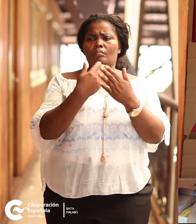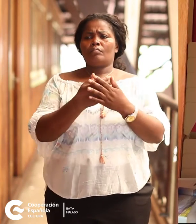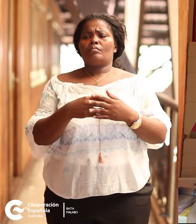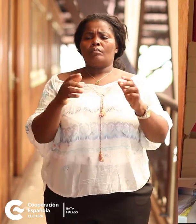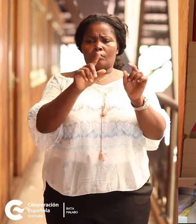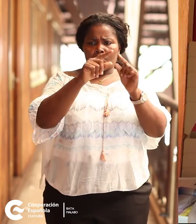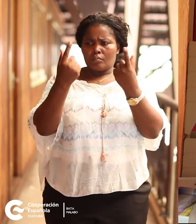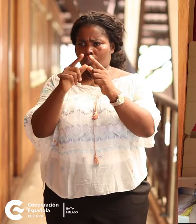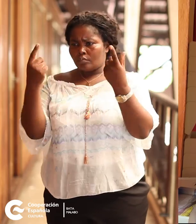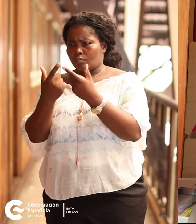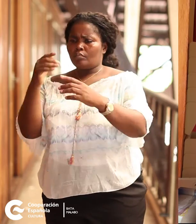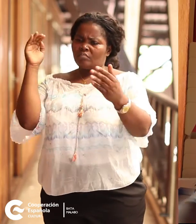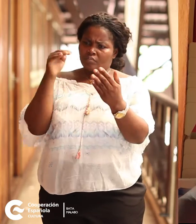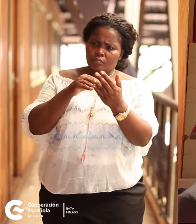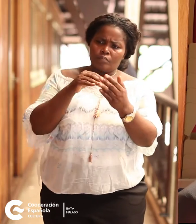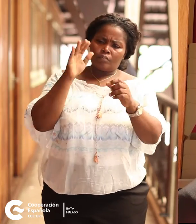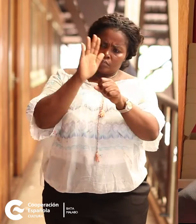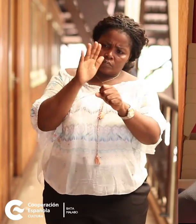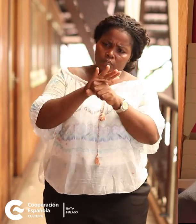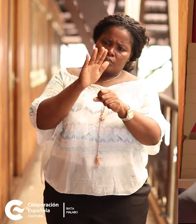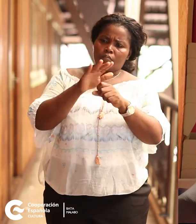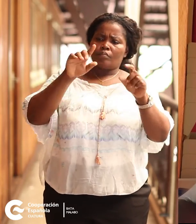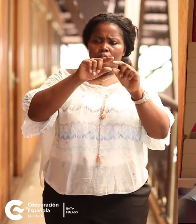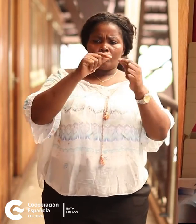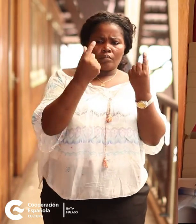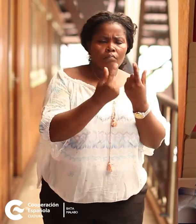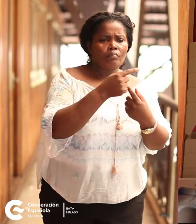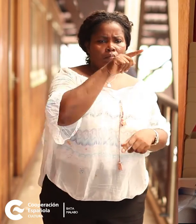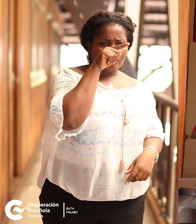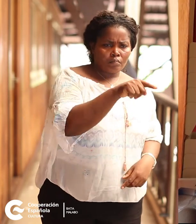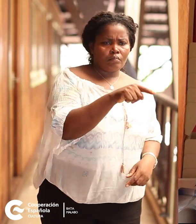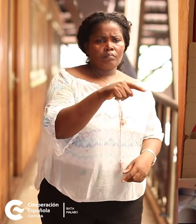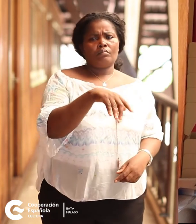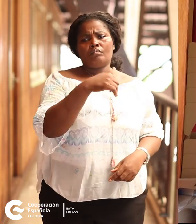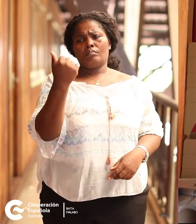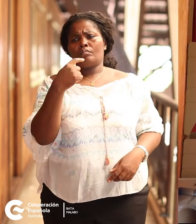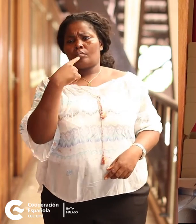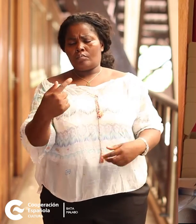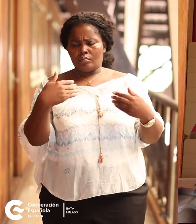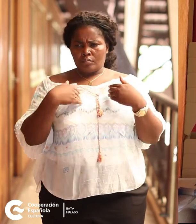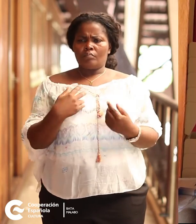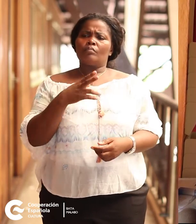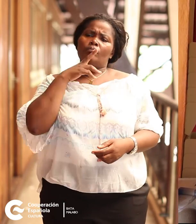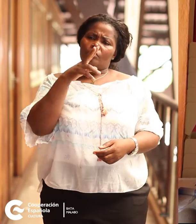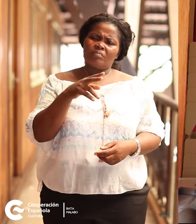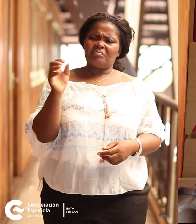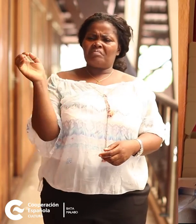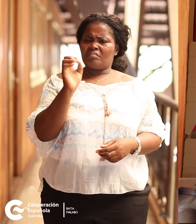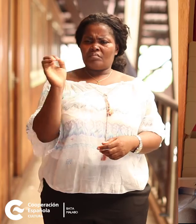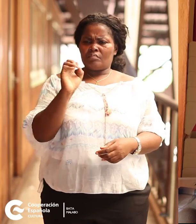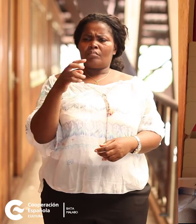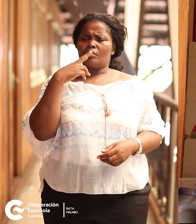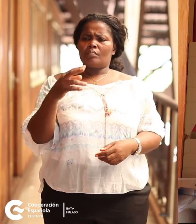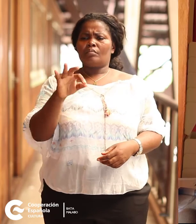colectiva. Fueron muchas y muchos los que se unieron a él, y una cosa tenía bien clara: